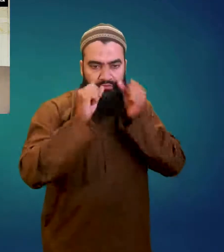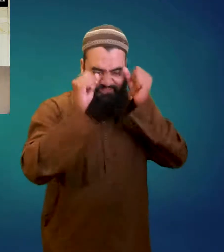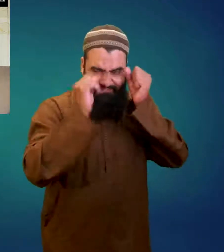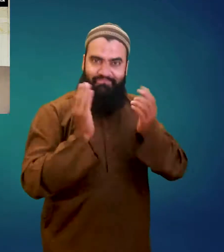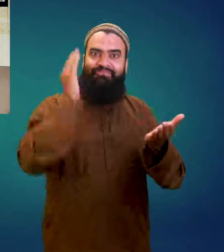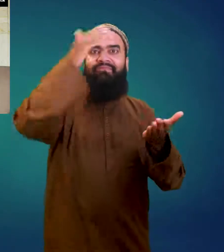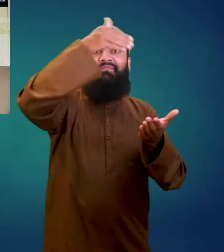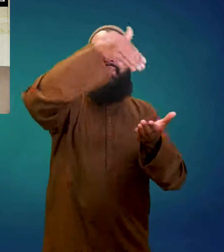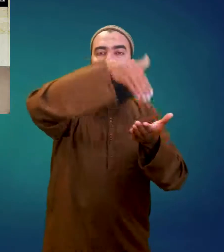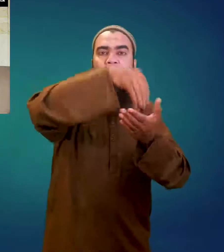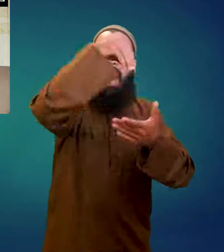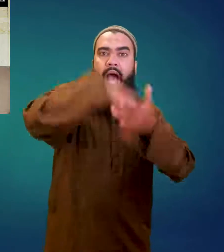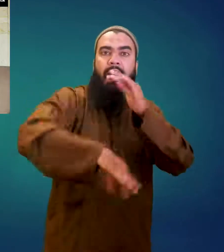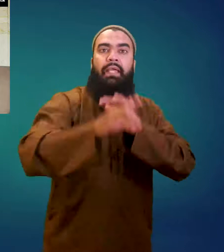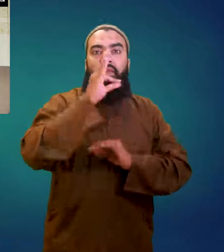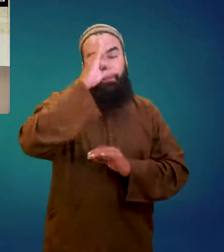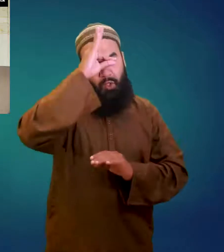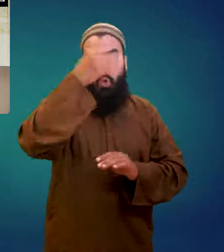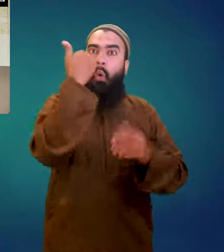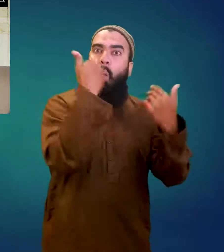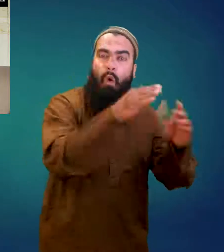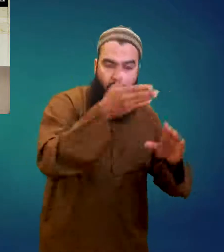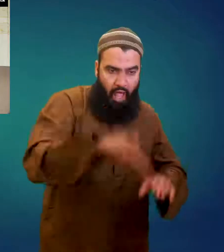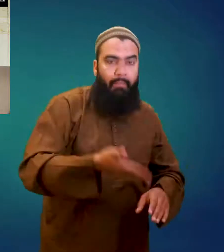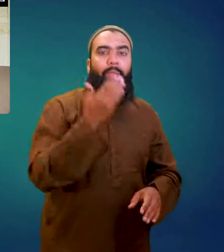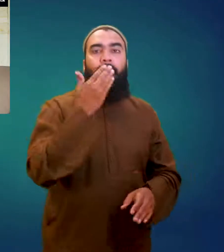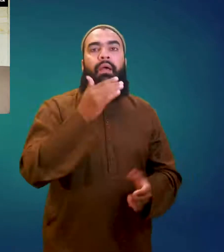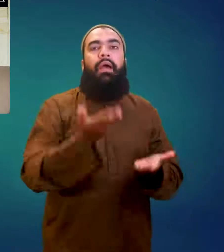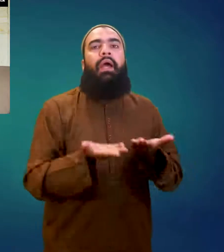بحیثیت آخری نبی کے تشریف لائیں گے۔